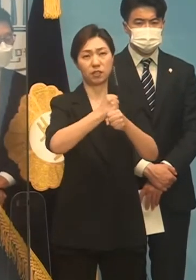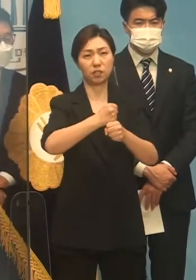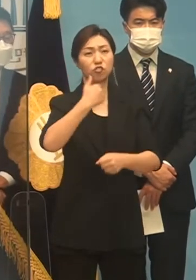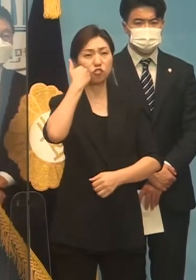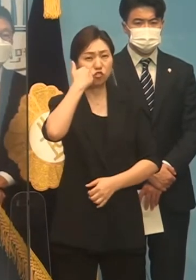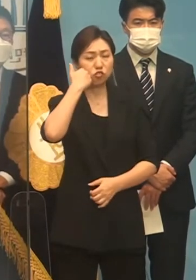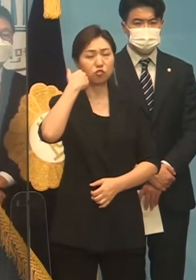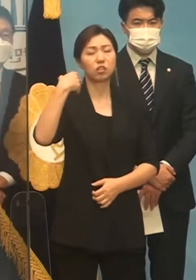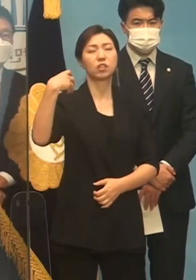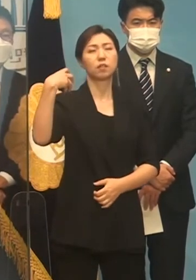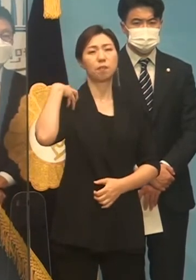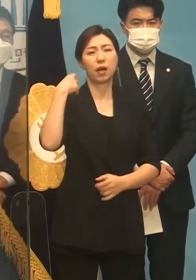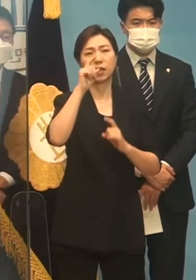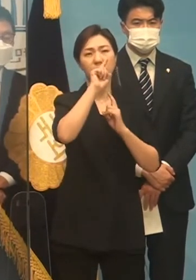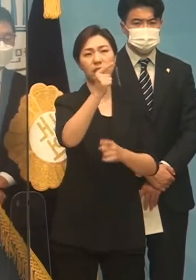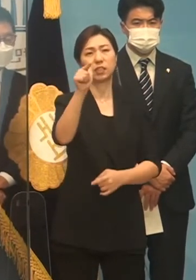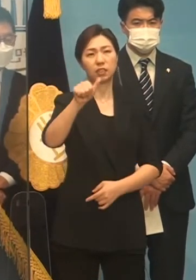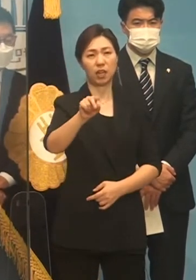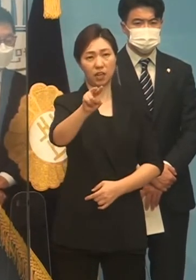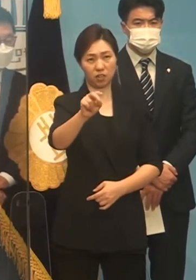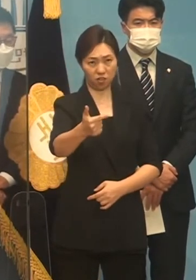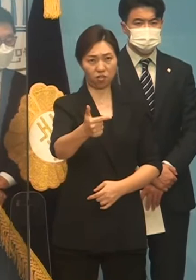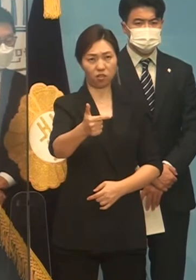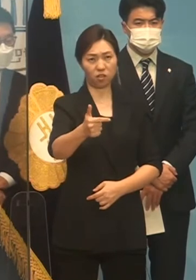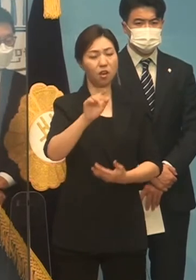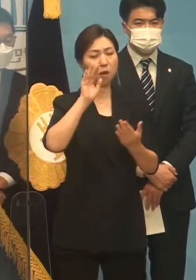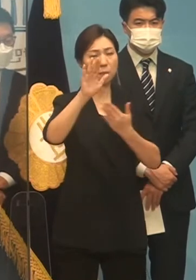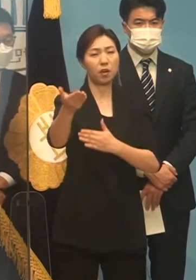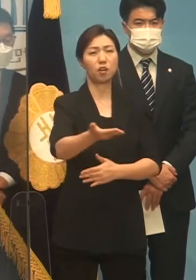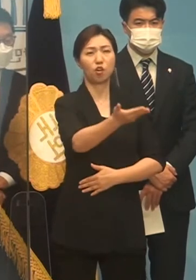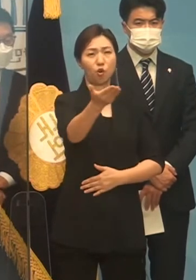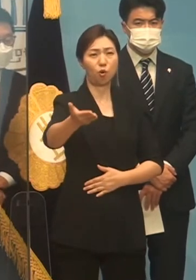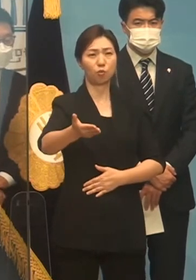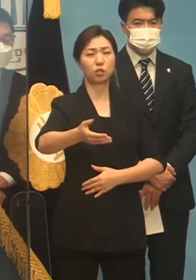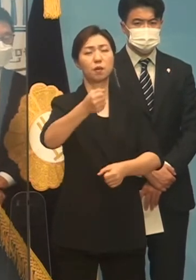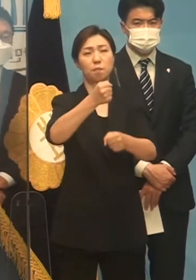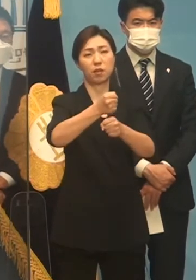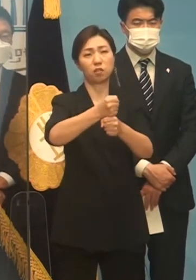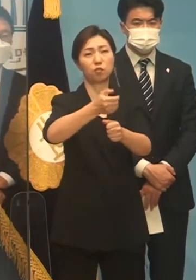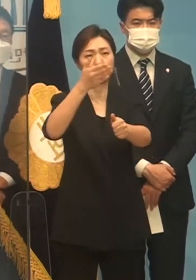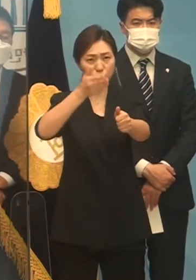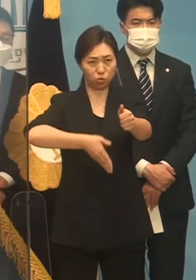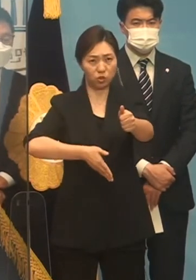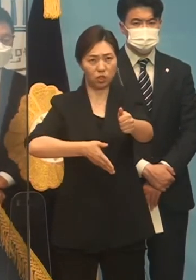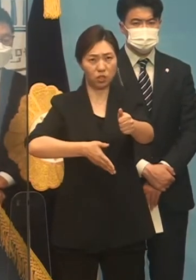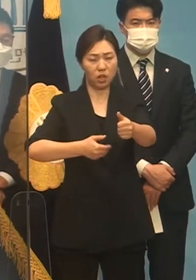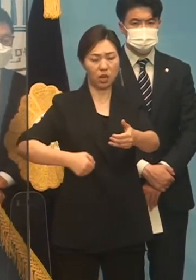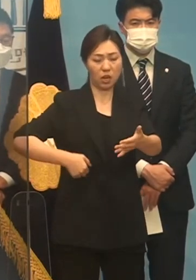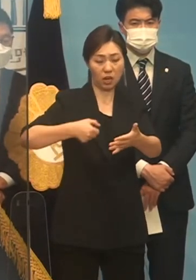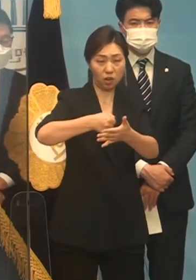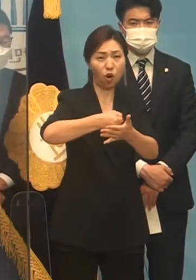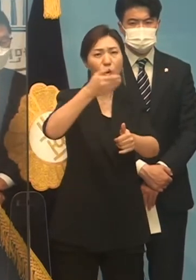길을 여러분이 열어주십시오. 결단해 주십시오. 만들어